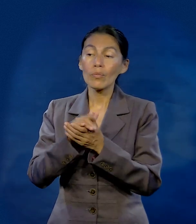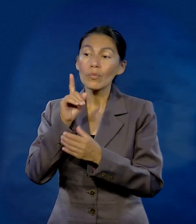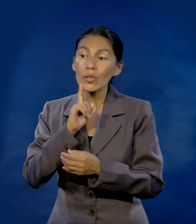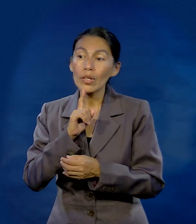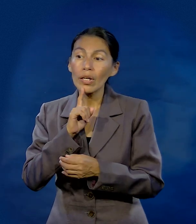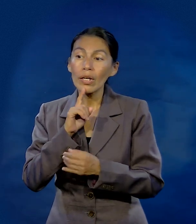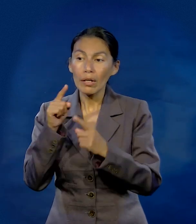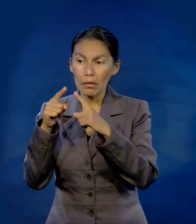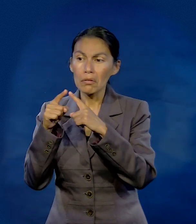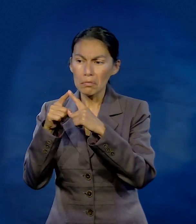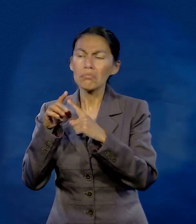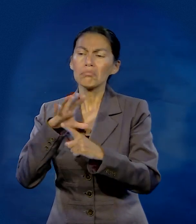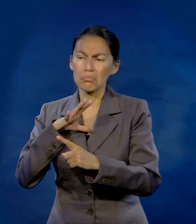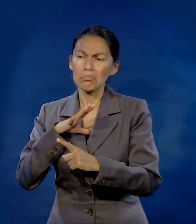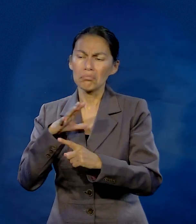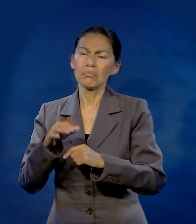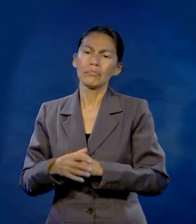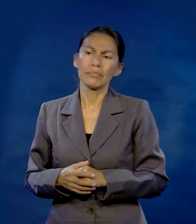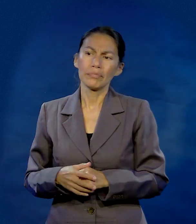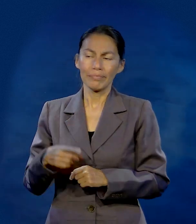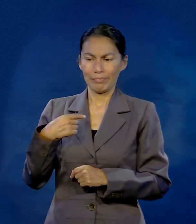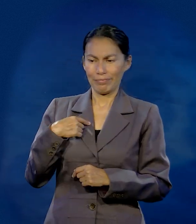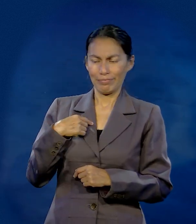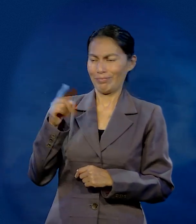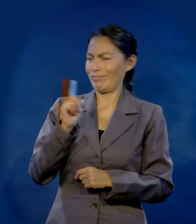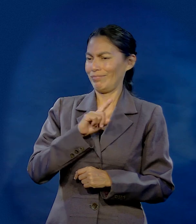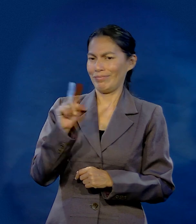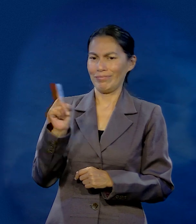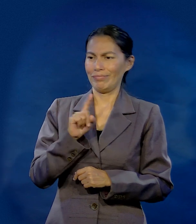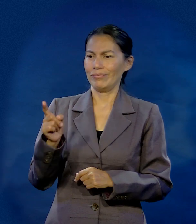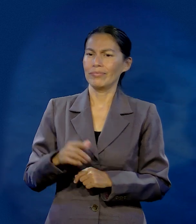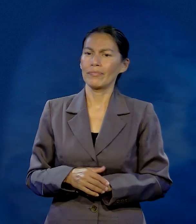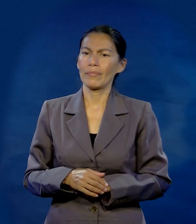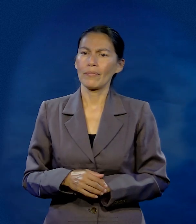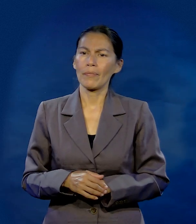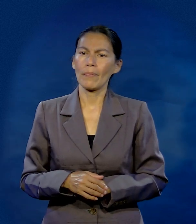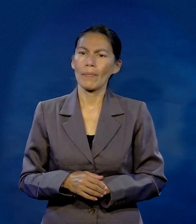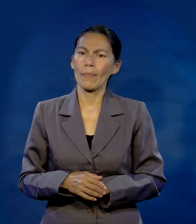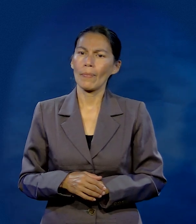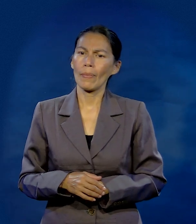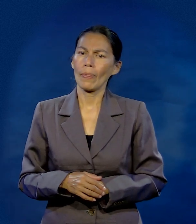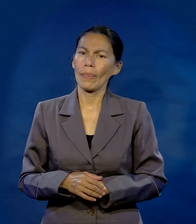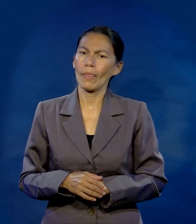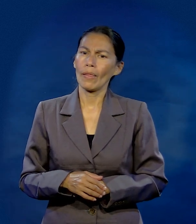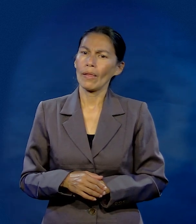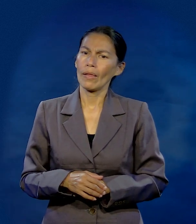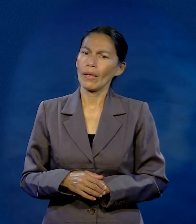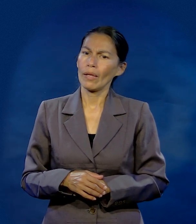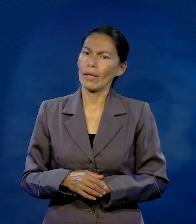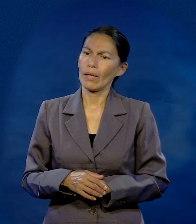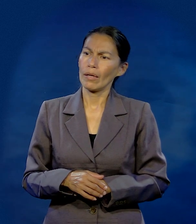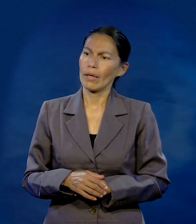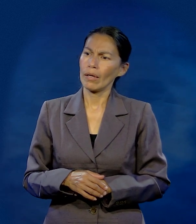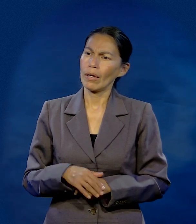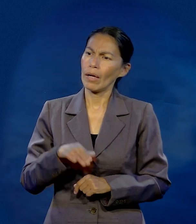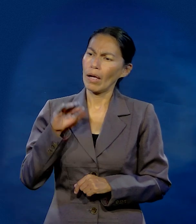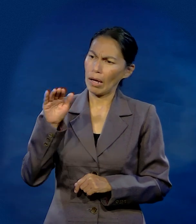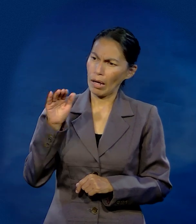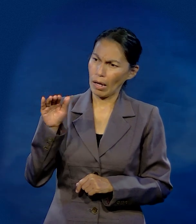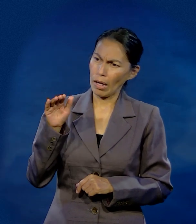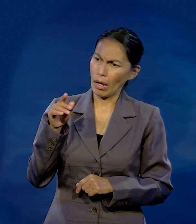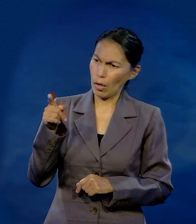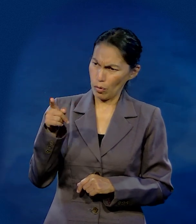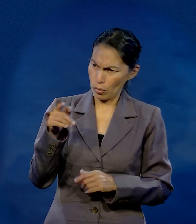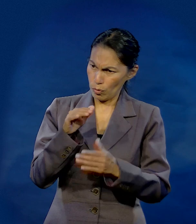le dije a mi señora mujer esos vecinos son religiosos pero no sabíamos de cuál Ay entonces dije este es mi oportunidad vecino usted también es